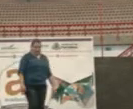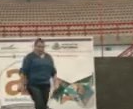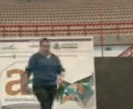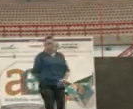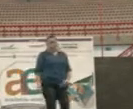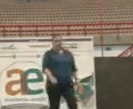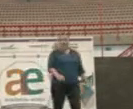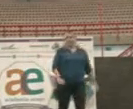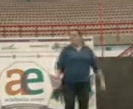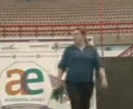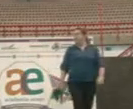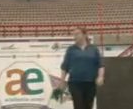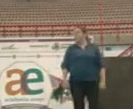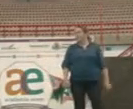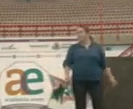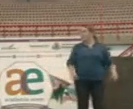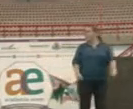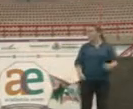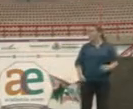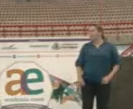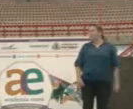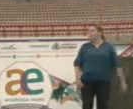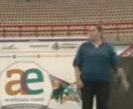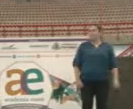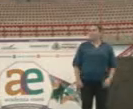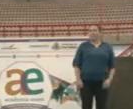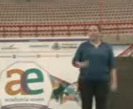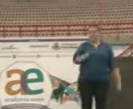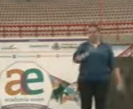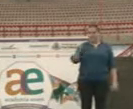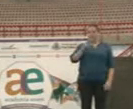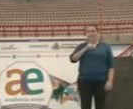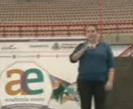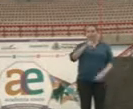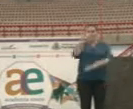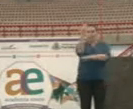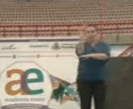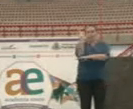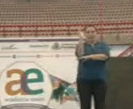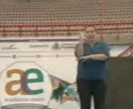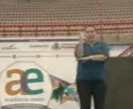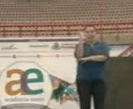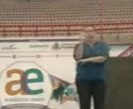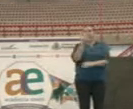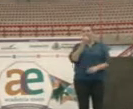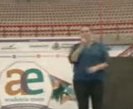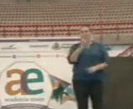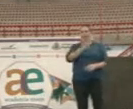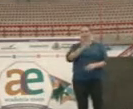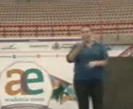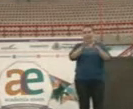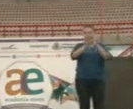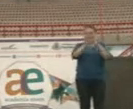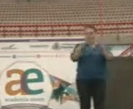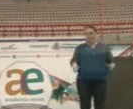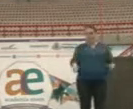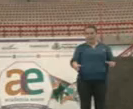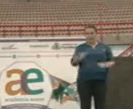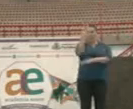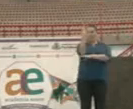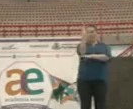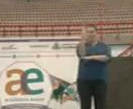não está nos livros, mas ajudaria muita gente a compreender isso. Se você tiver uma madeira que não é de qualidade e você botar uma mesa de